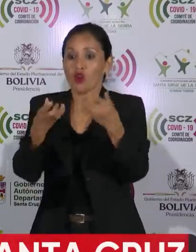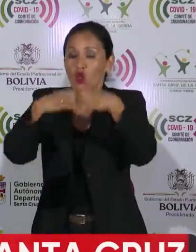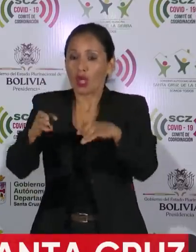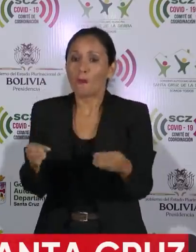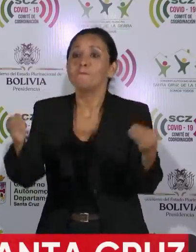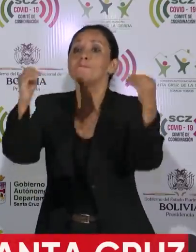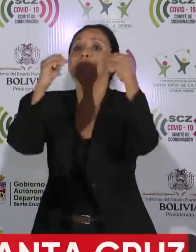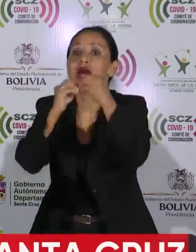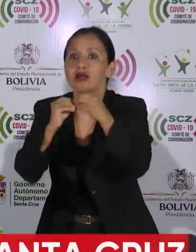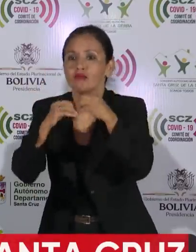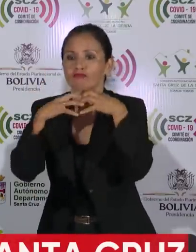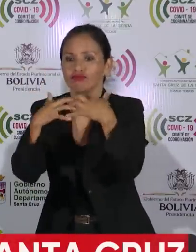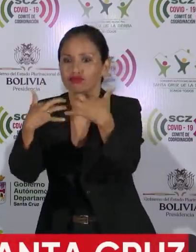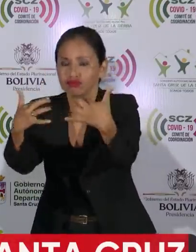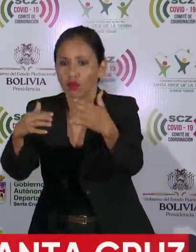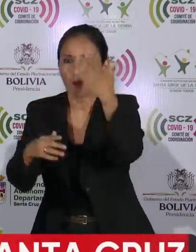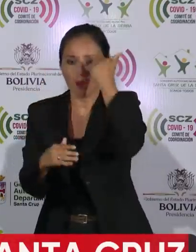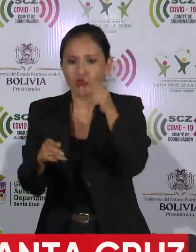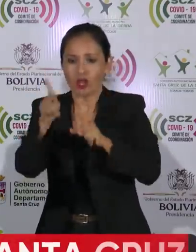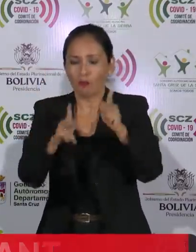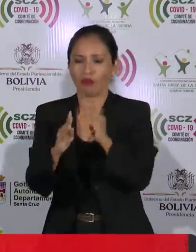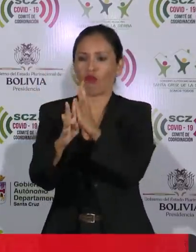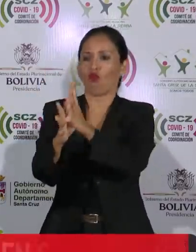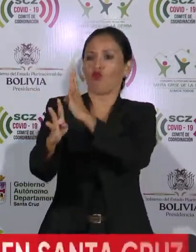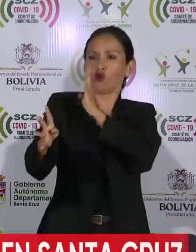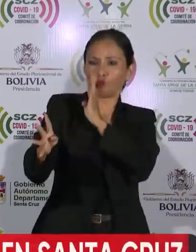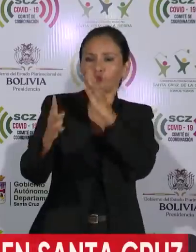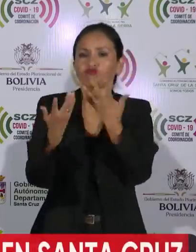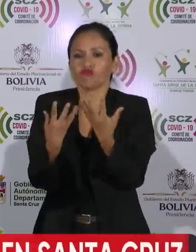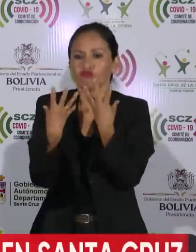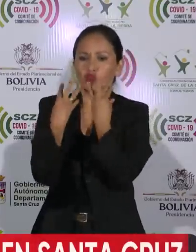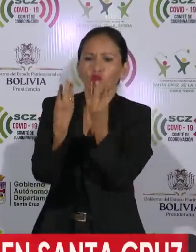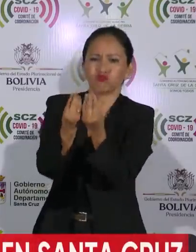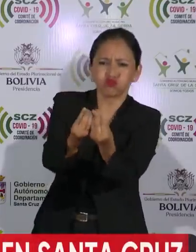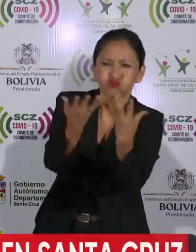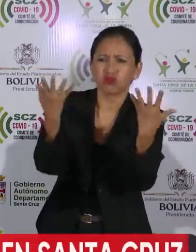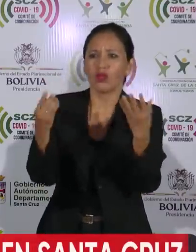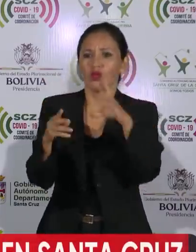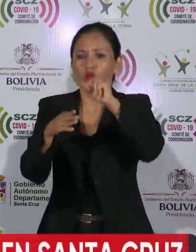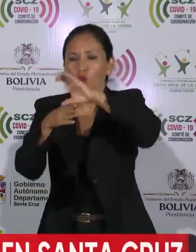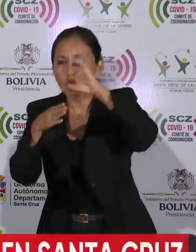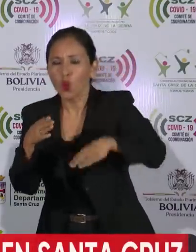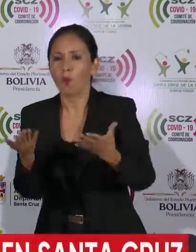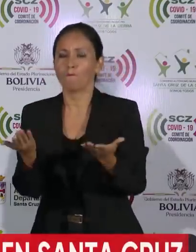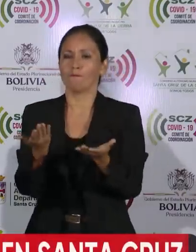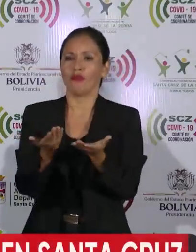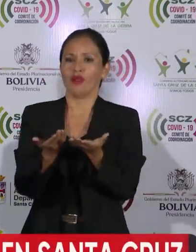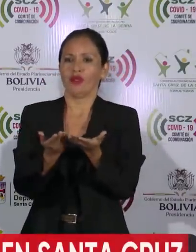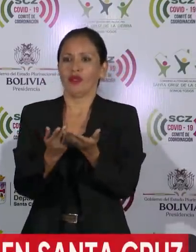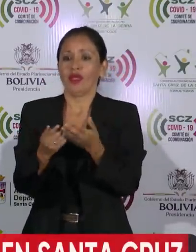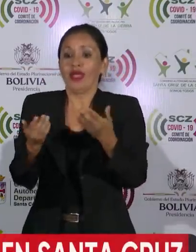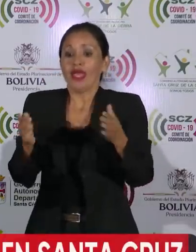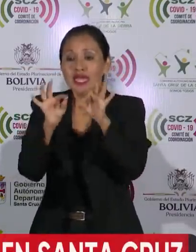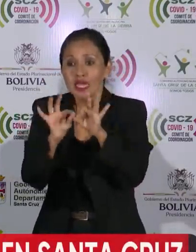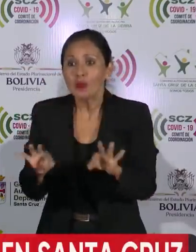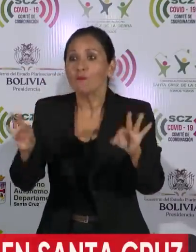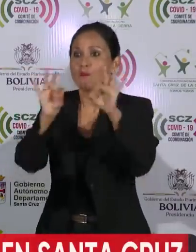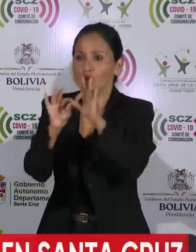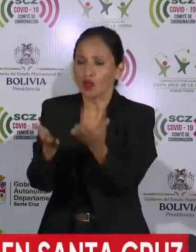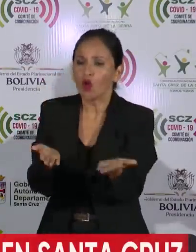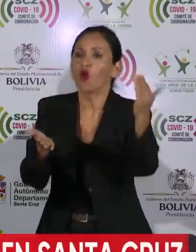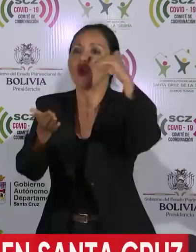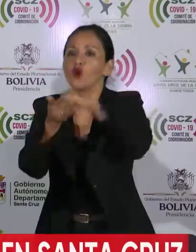que sigan aumentando porque la gente está en cola, está aglomerado, no está cumpliendo. Y aquí es importante